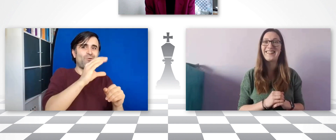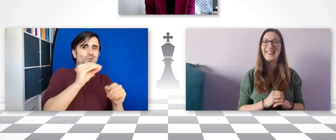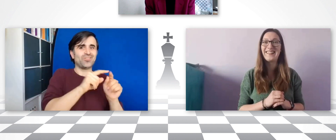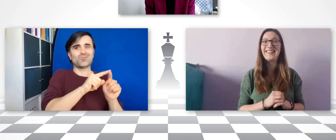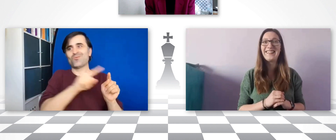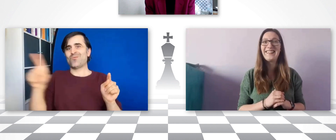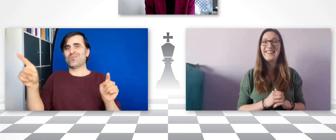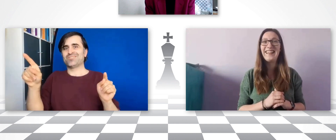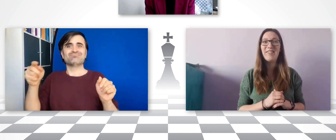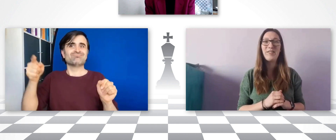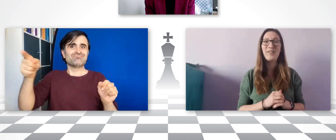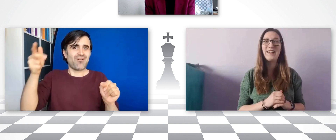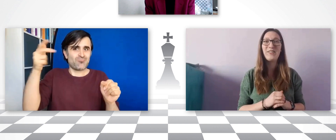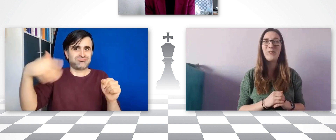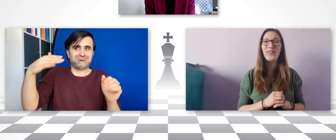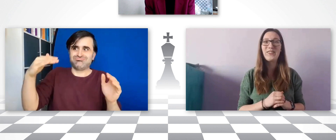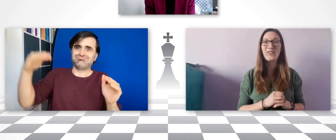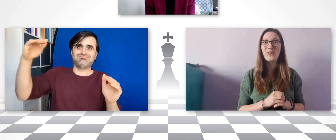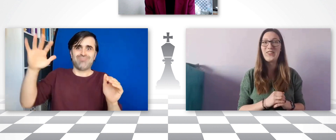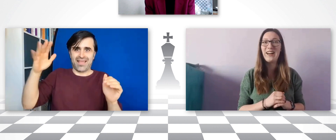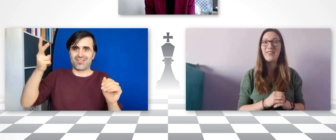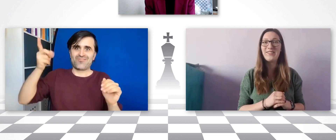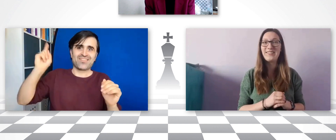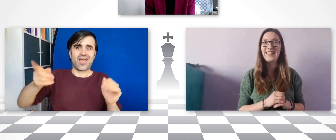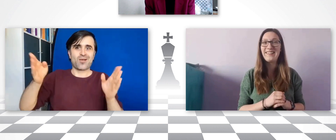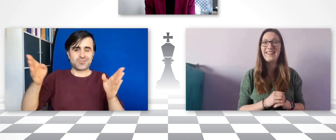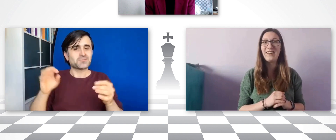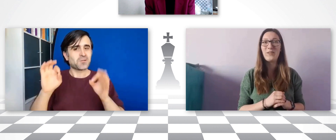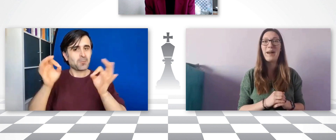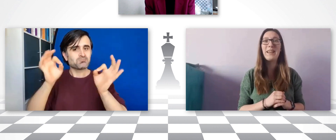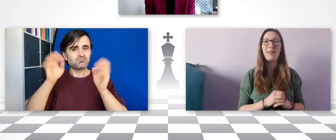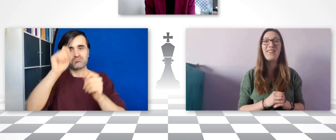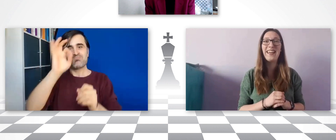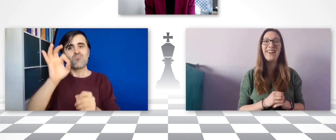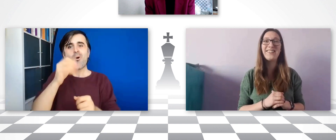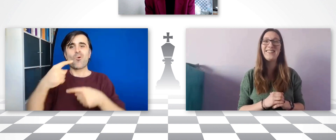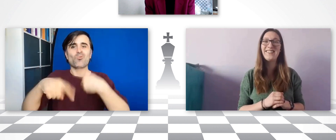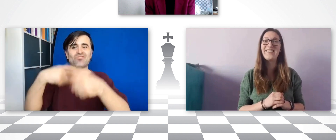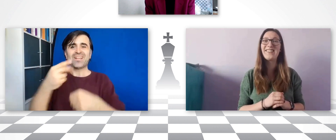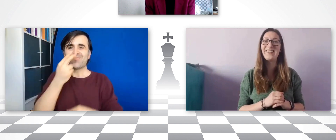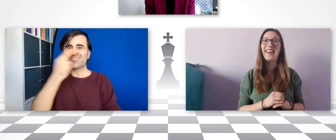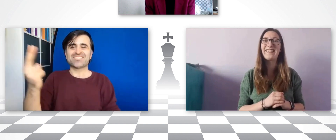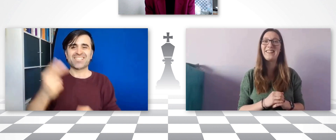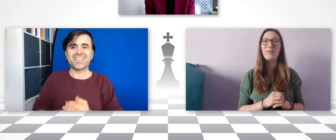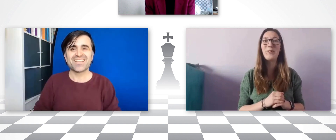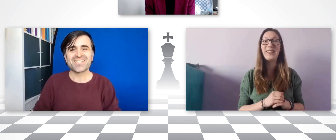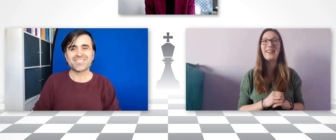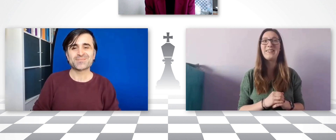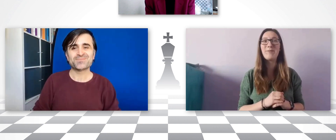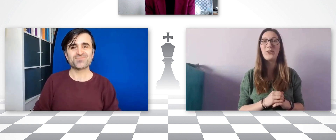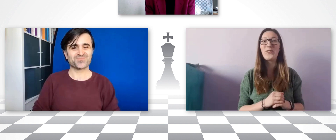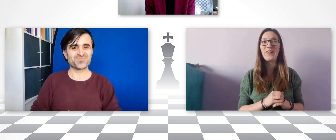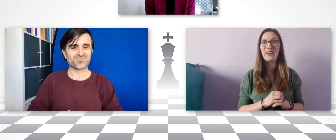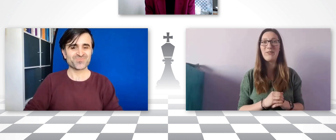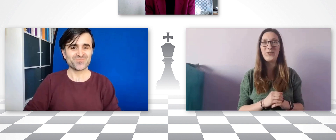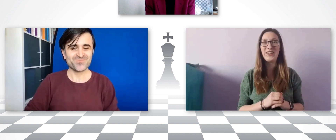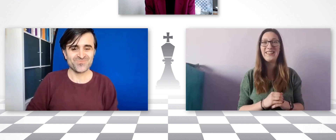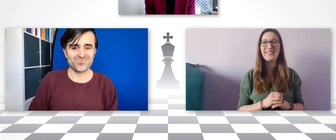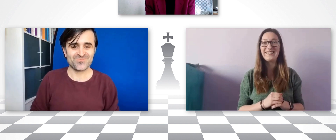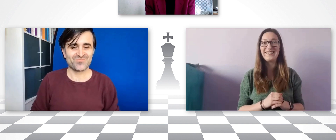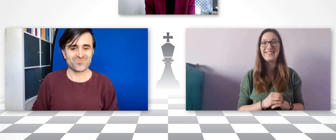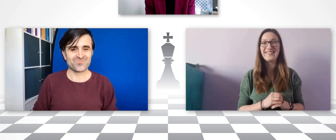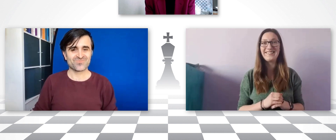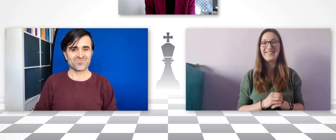echt van 1400 tot, nou, zij zit echt al bijna bij 2000. Dus dat is echt heel mooie ontwikkeling om te